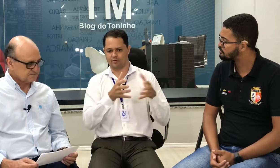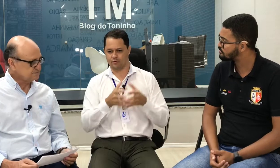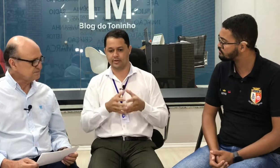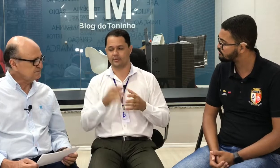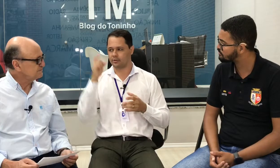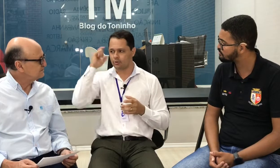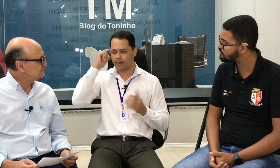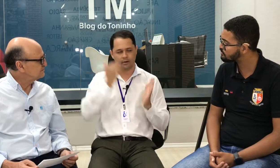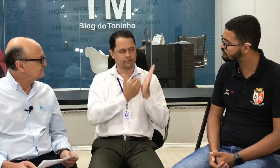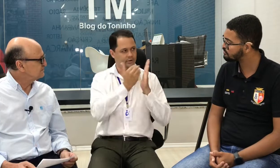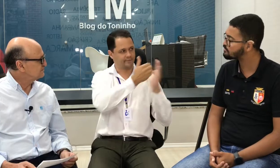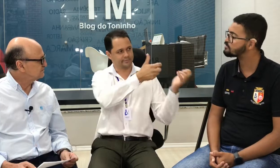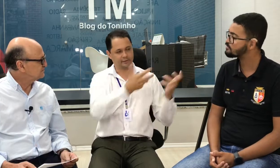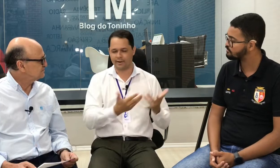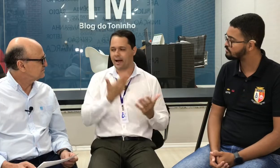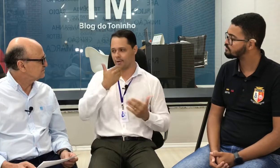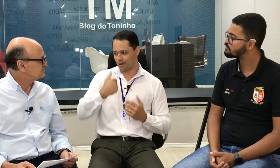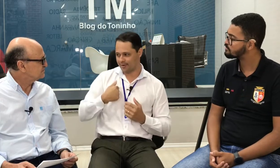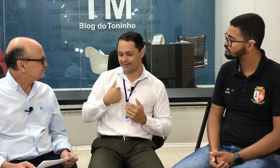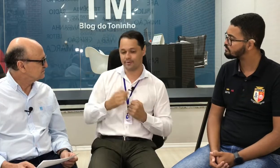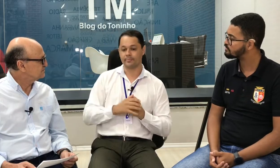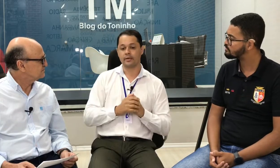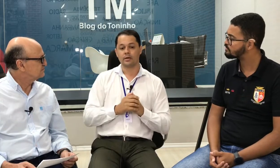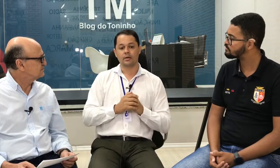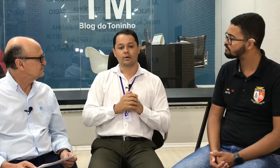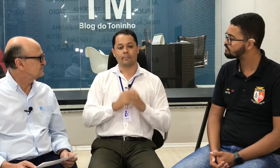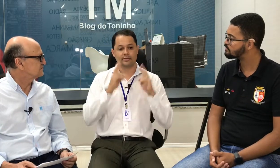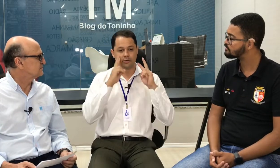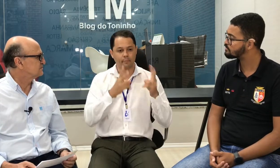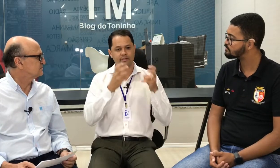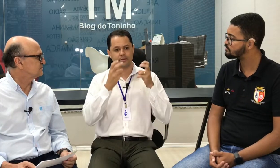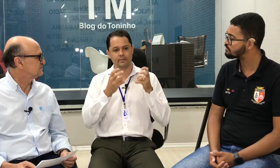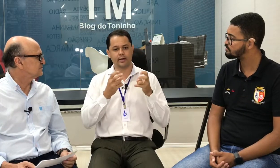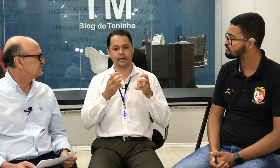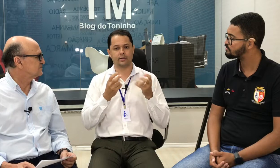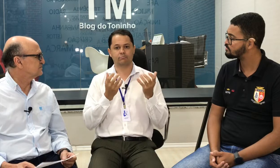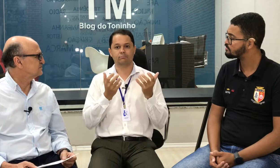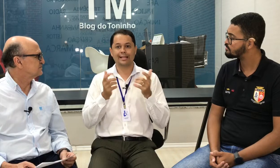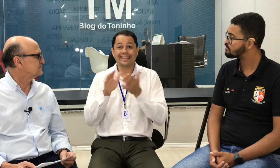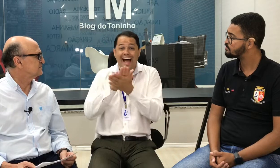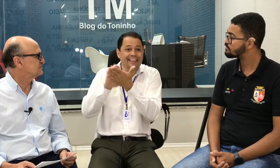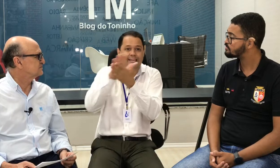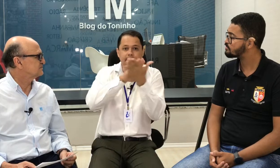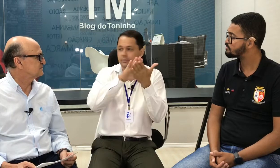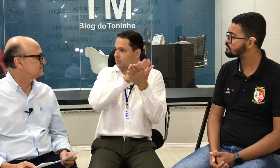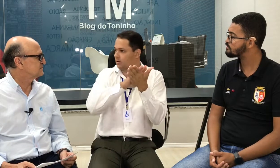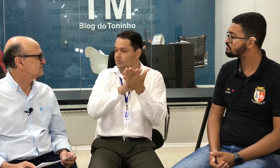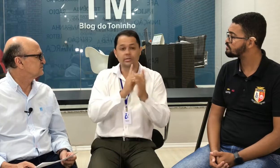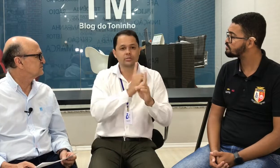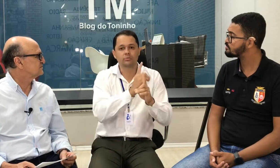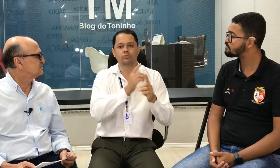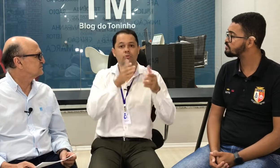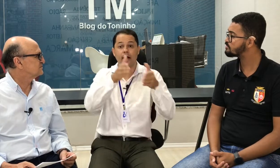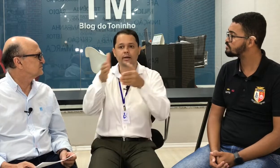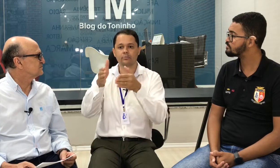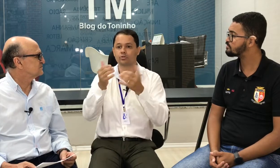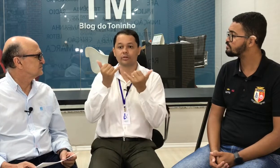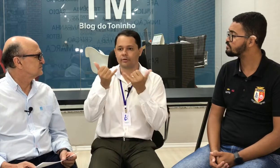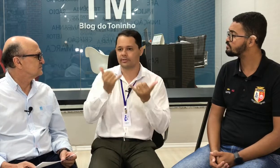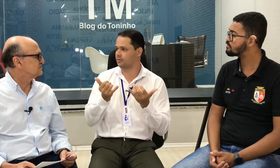eles, isso o Marcos vai saber explicar melhor do que eu, mas o que eu percebia era nada. Eles iam nos lugares, não tinha informação,